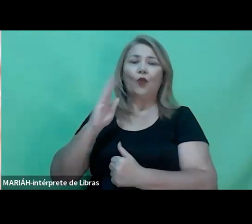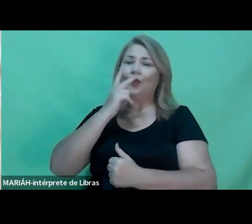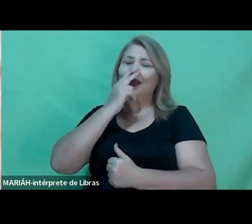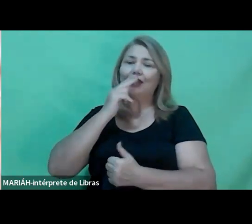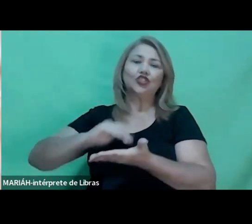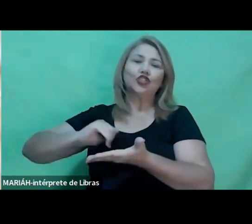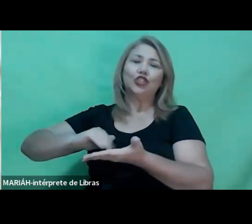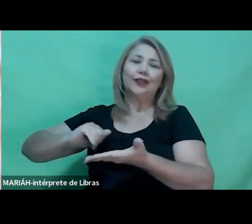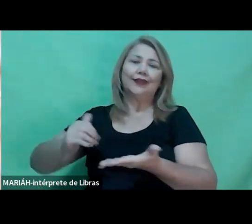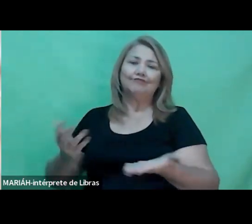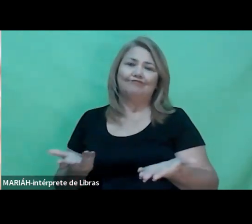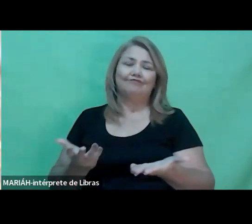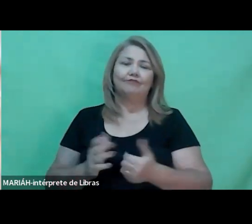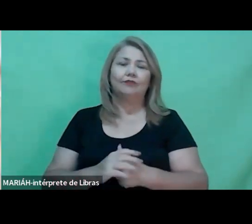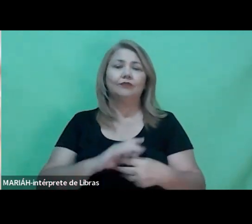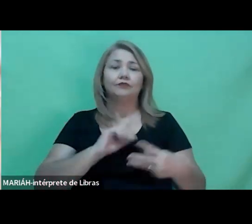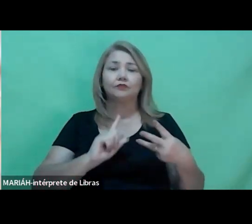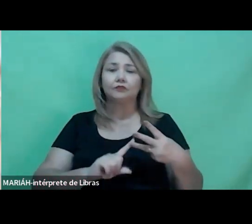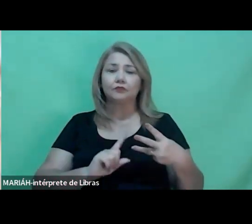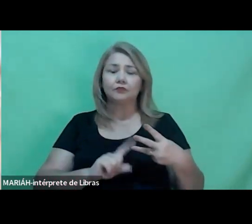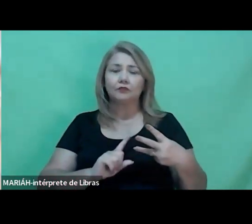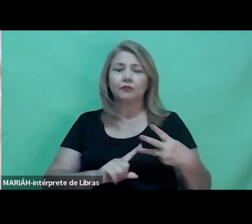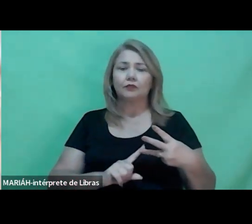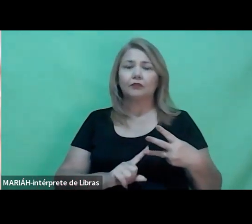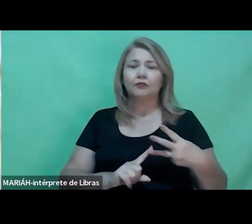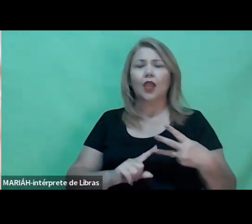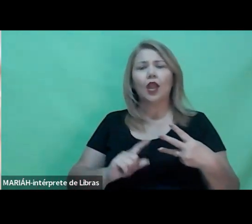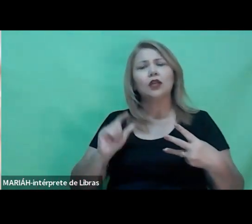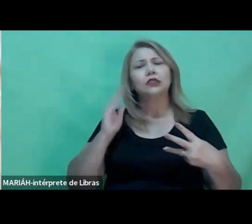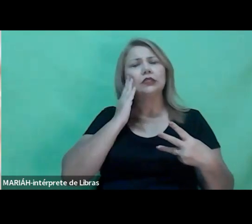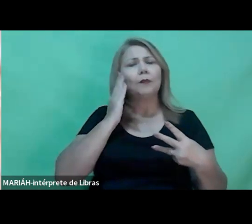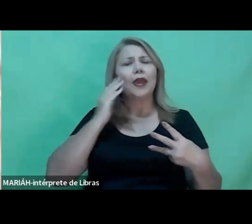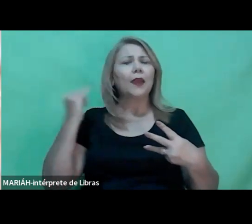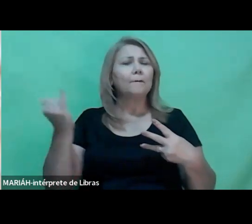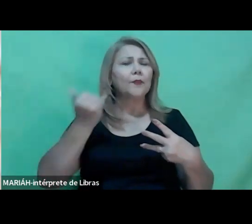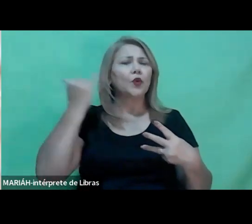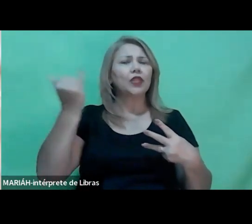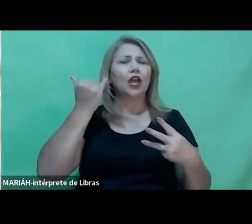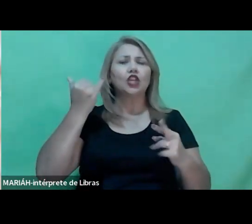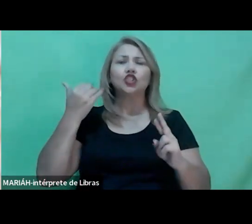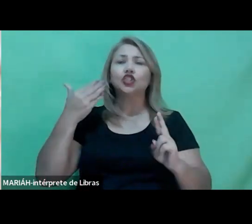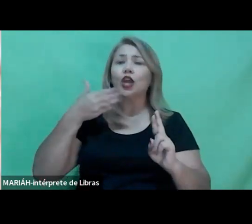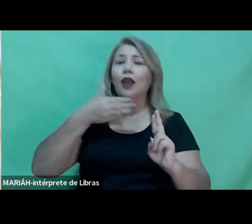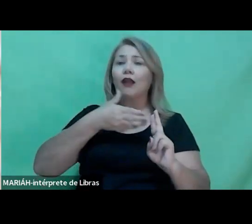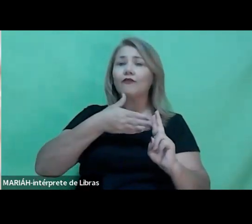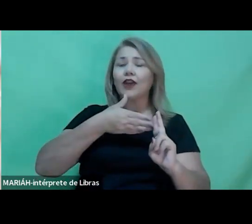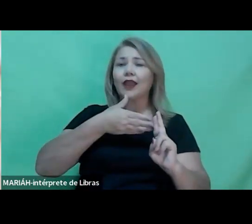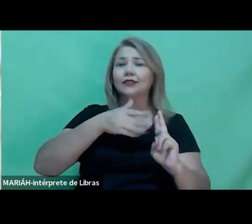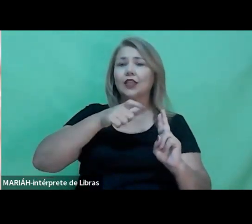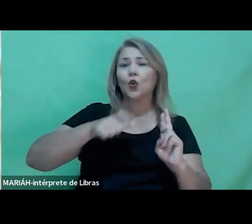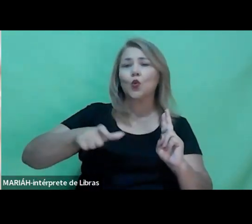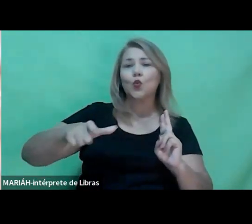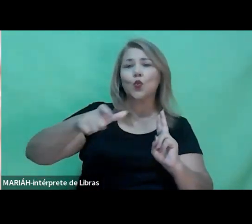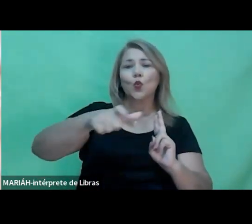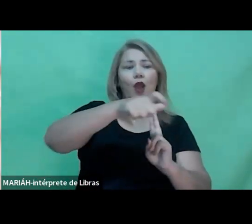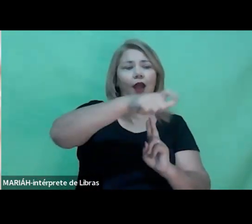En tercer lugar ella nos habla de la importancia de hacer referencias espaciales o sea Ubicar en el